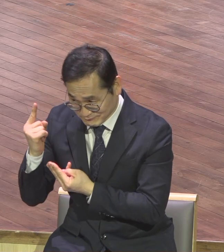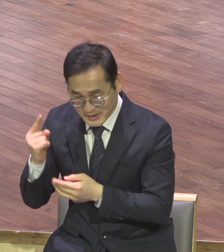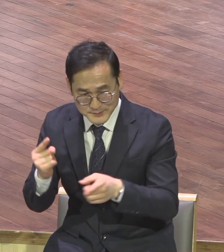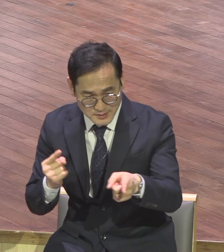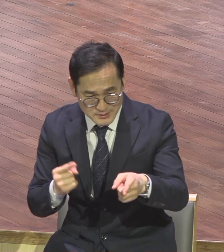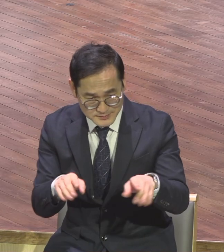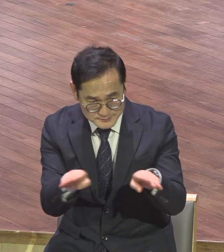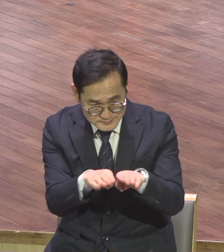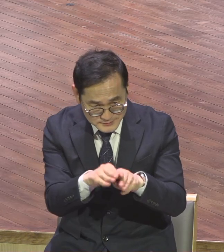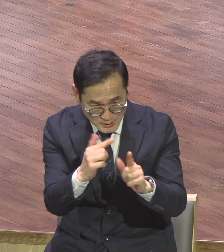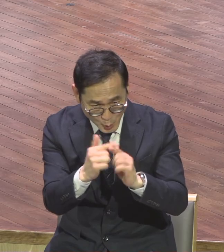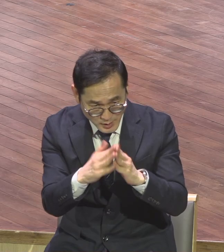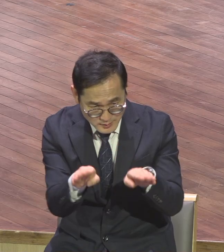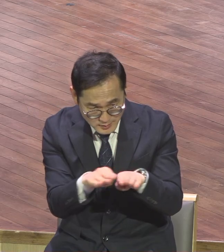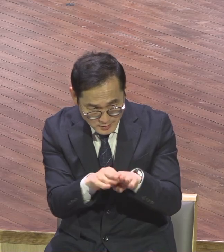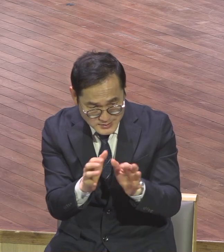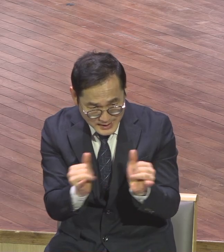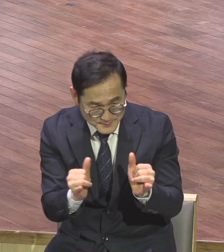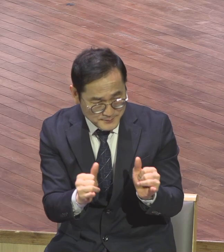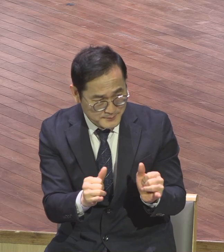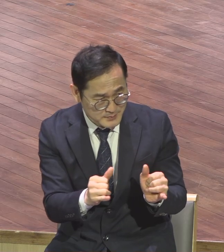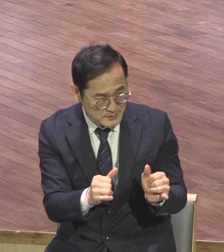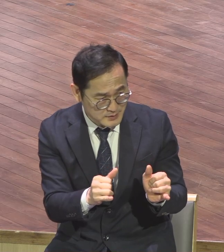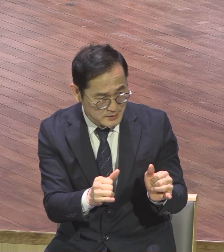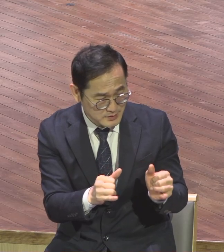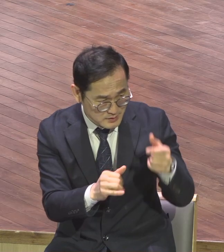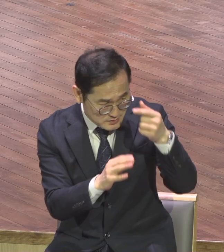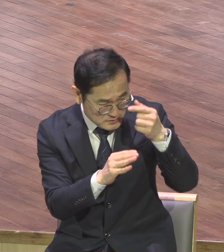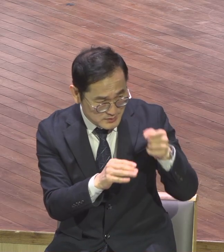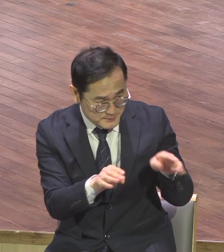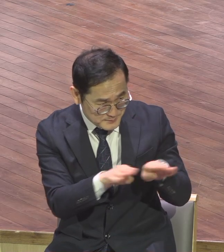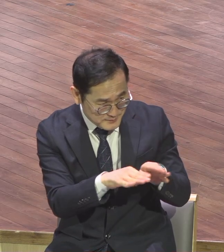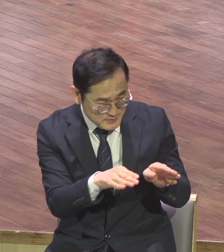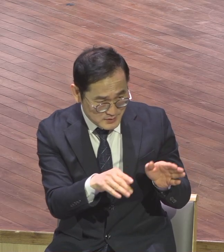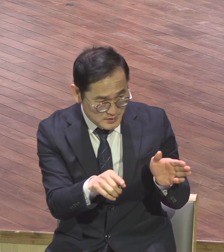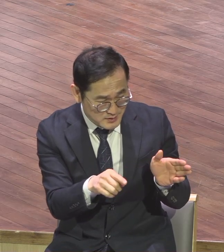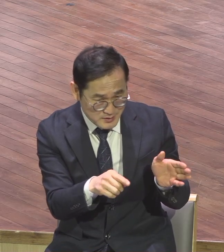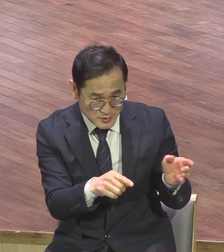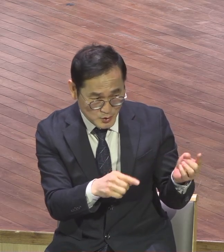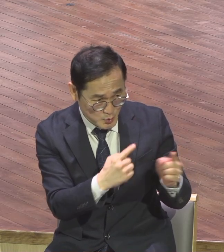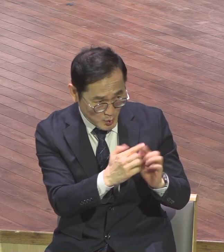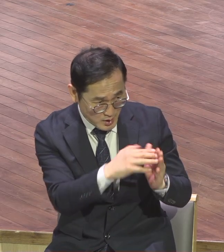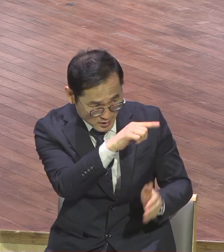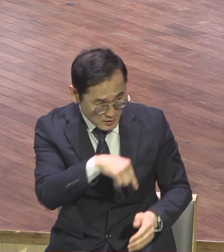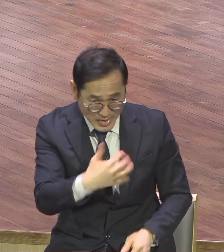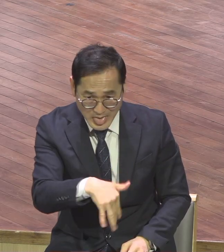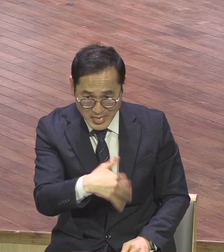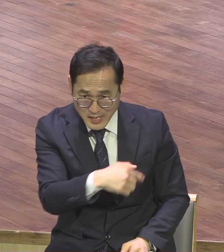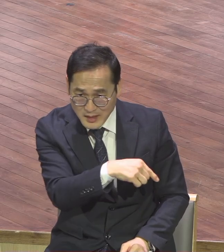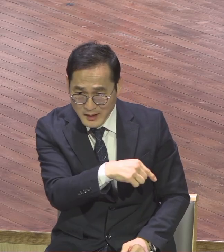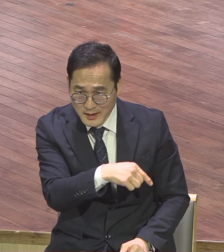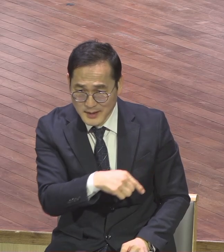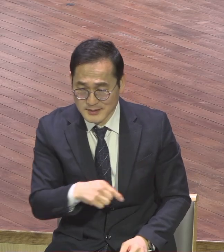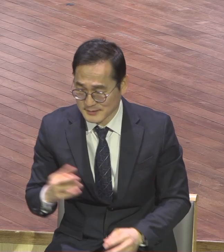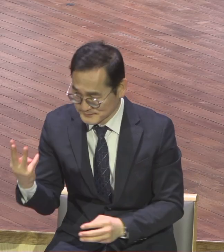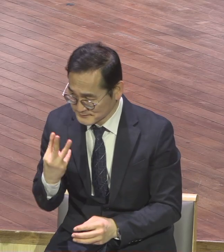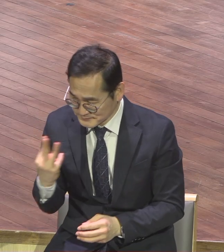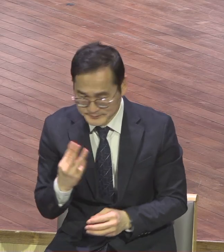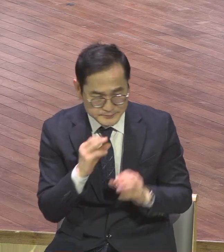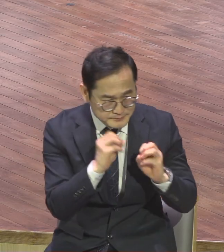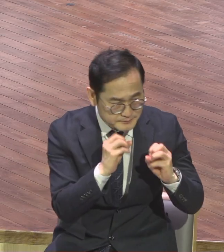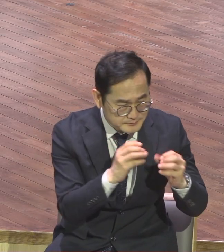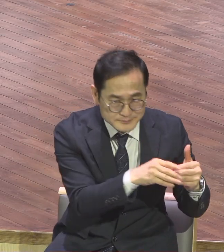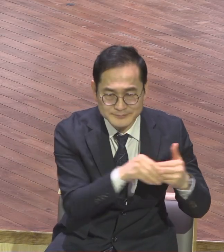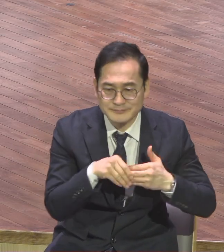새 가족 불신자들 이들을 주께로 돌아오게 만드는 하나님 플랫폼이 되게 하여 주옵소서.